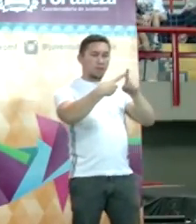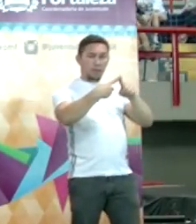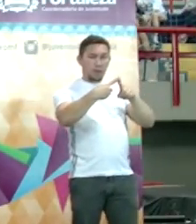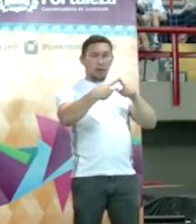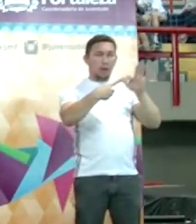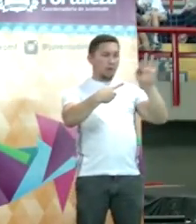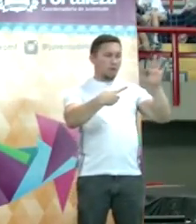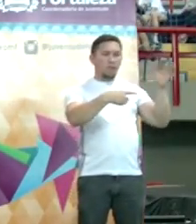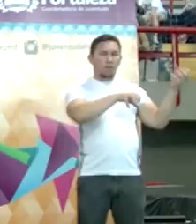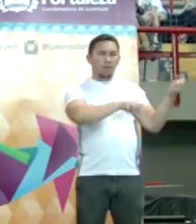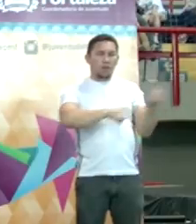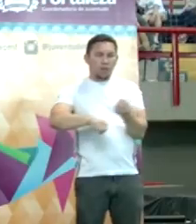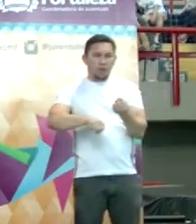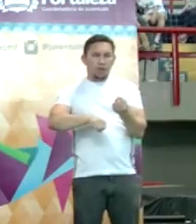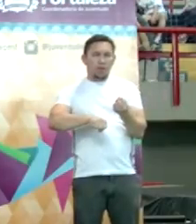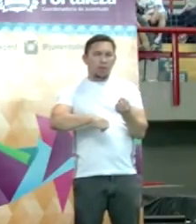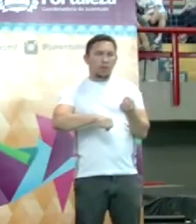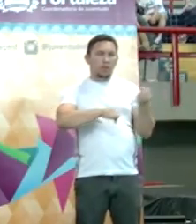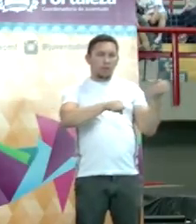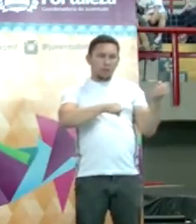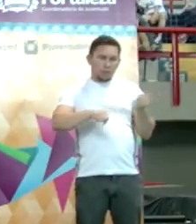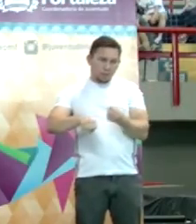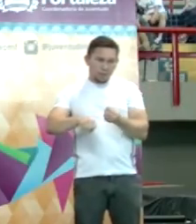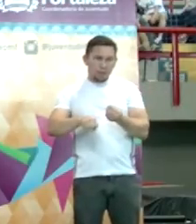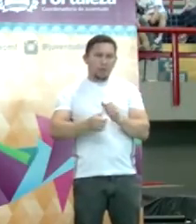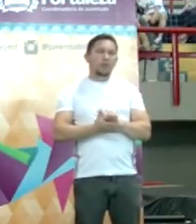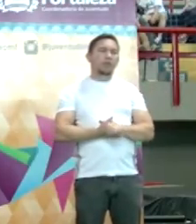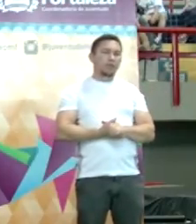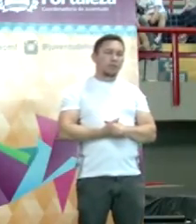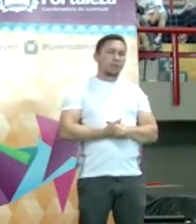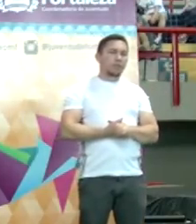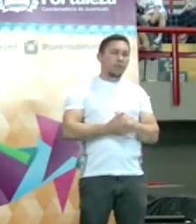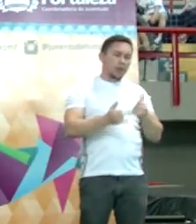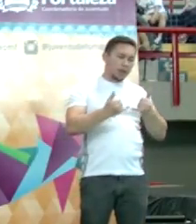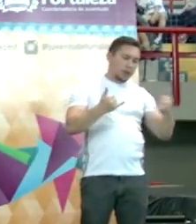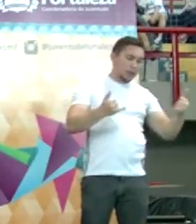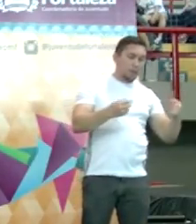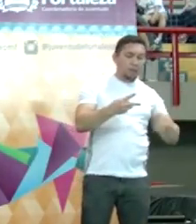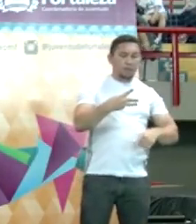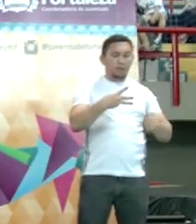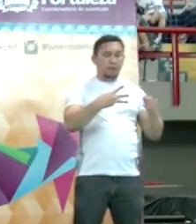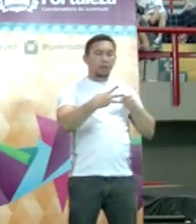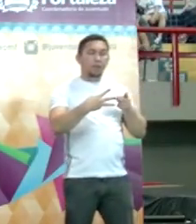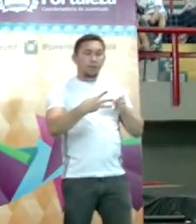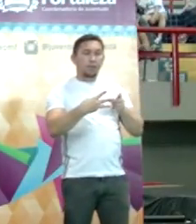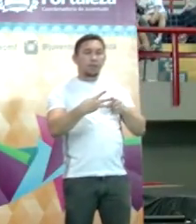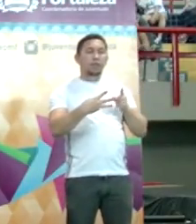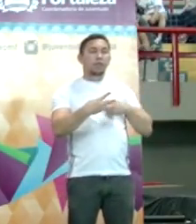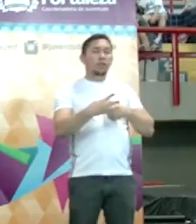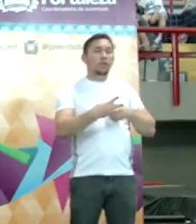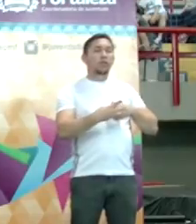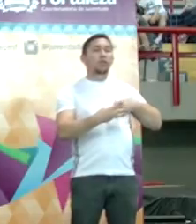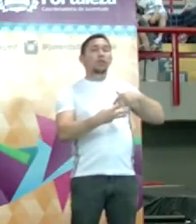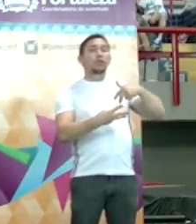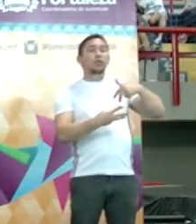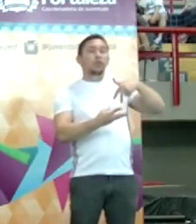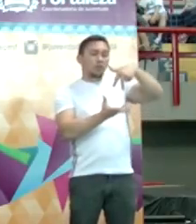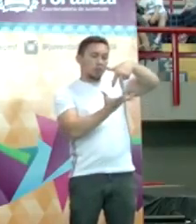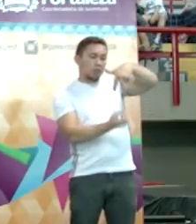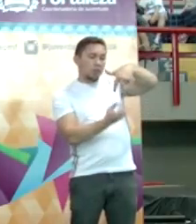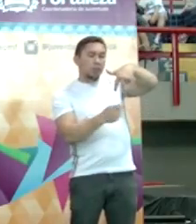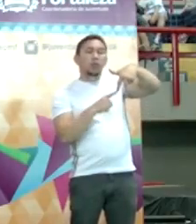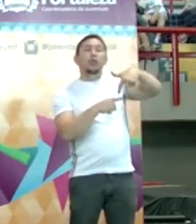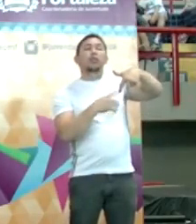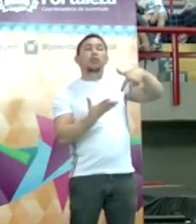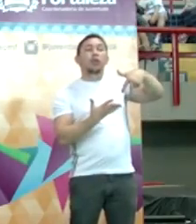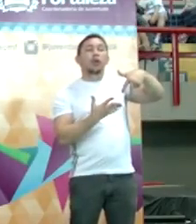fio. Força de fio. Tração. Força que a Terra puxa a gente. Que é